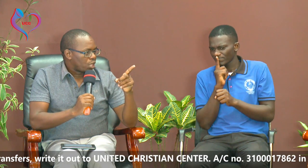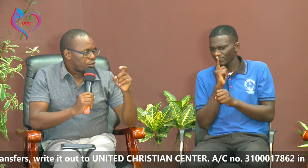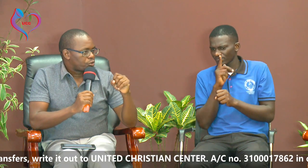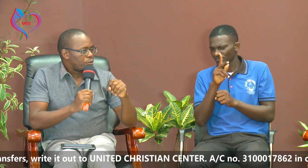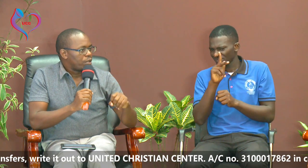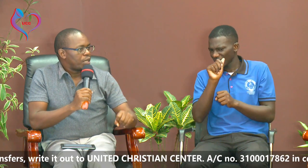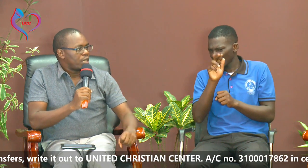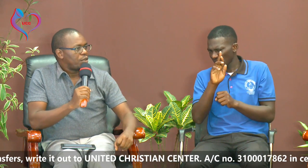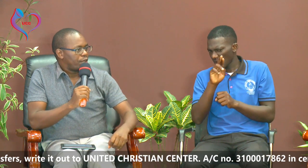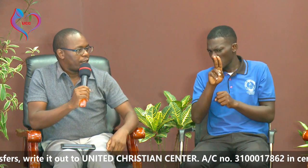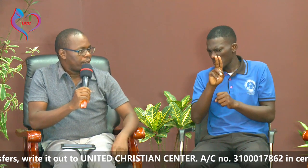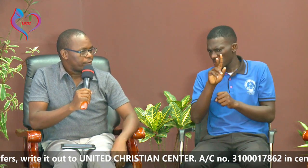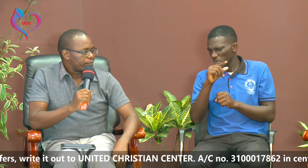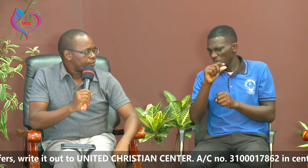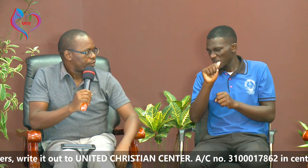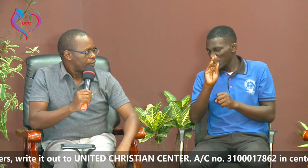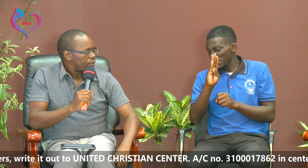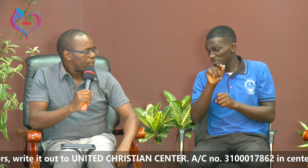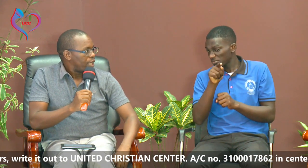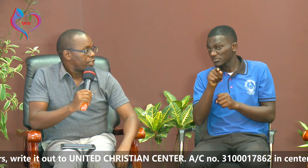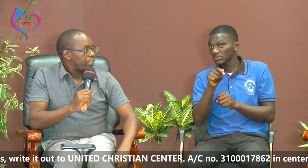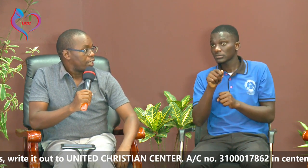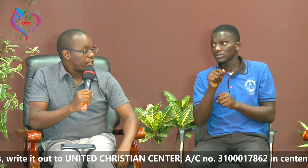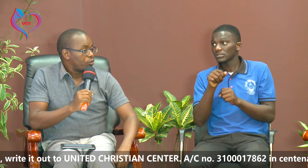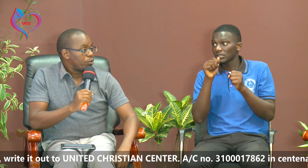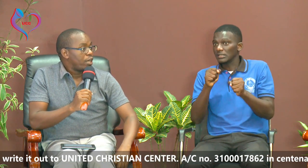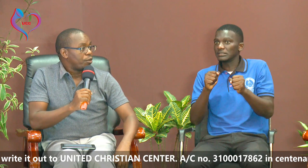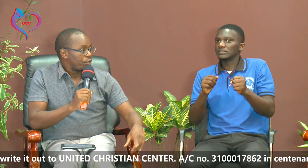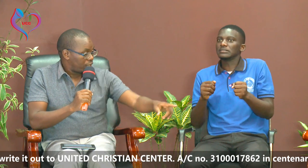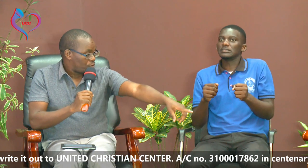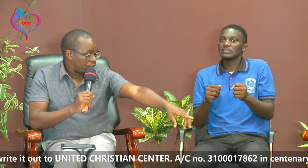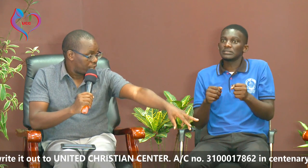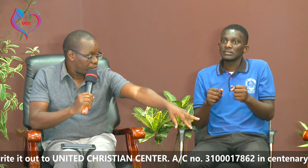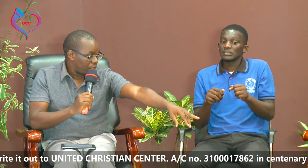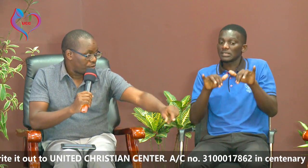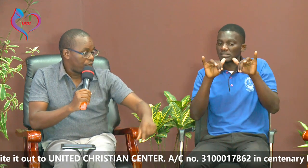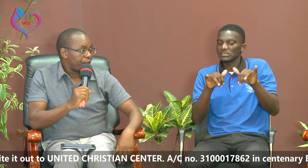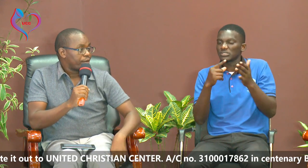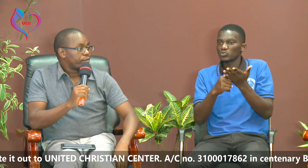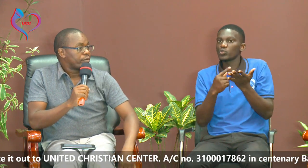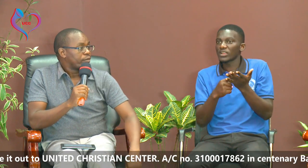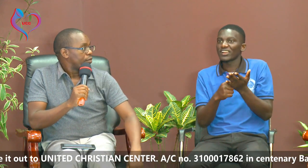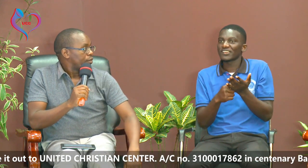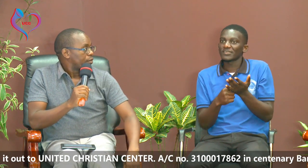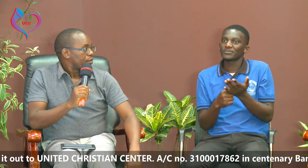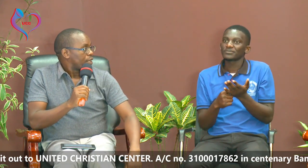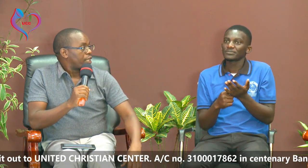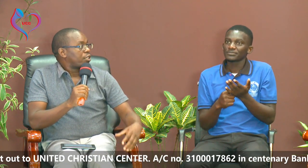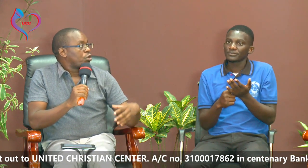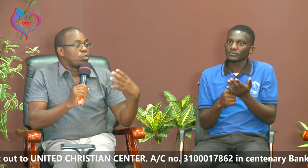yajja okusobola embeera ya Uganda ayite mu Uganda onajja gwegenda kuyita Uganda kati tuli